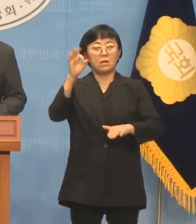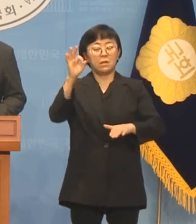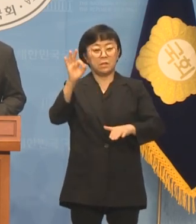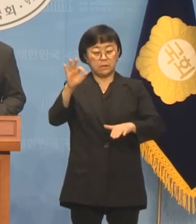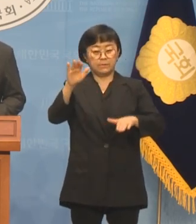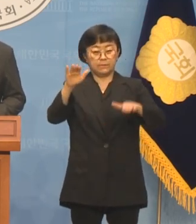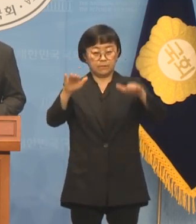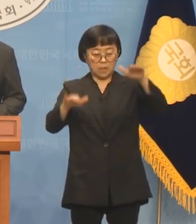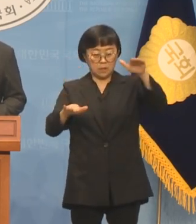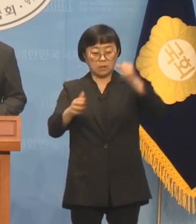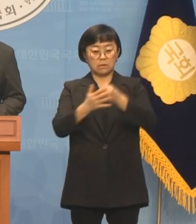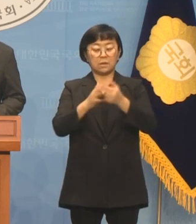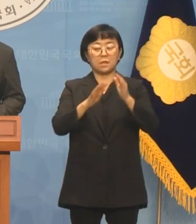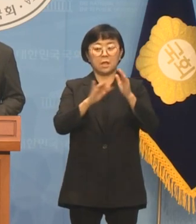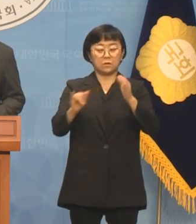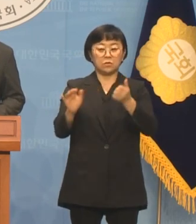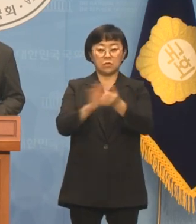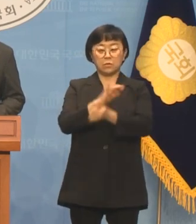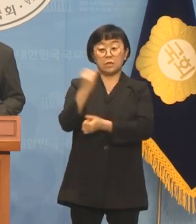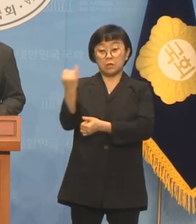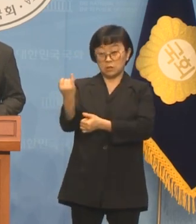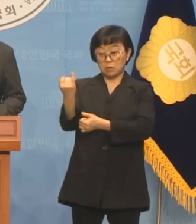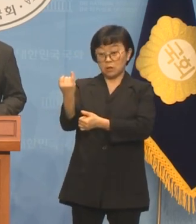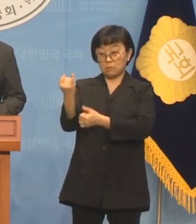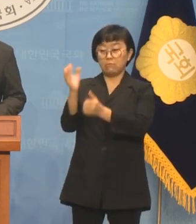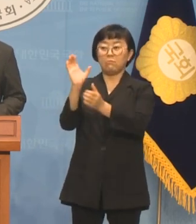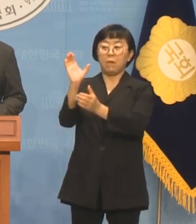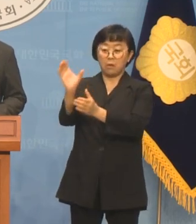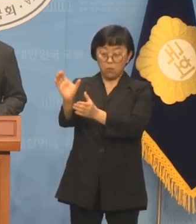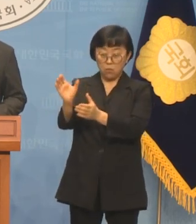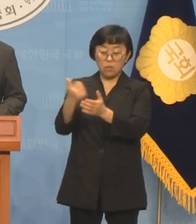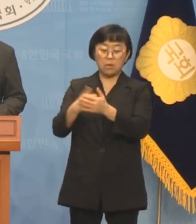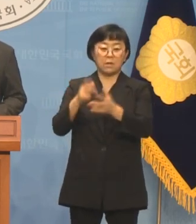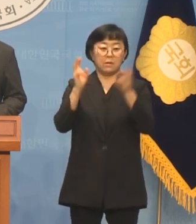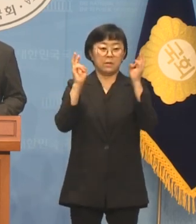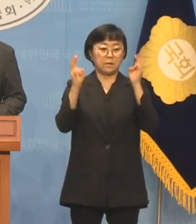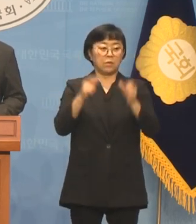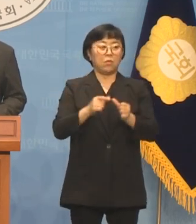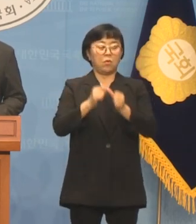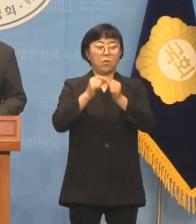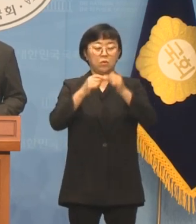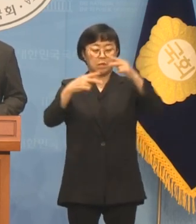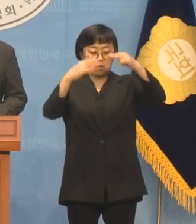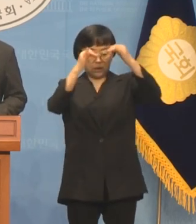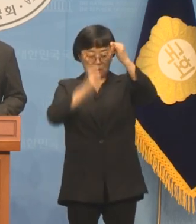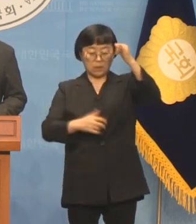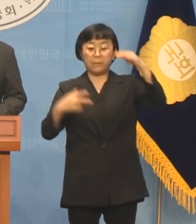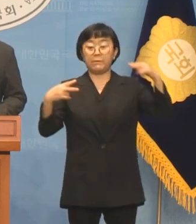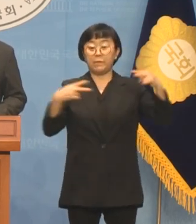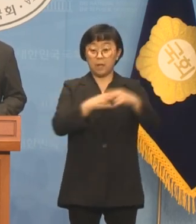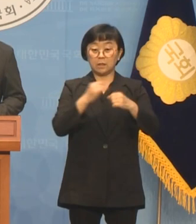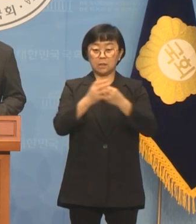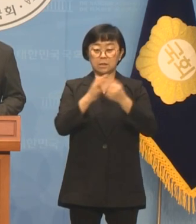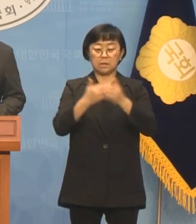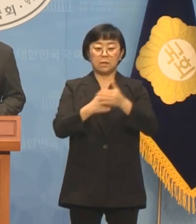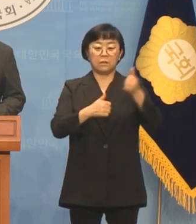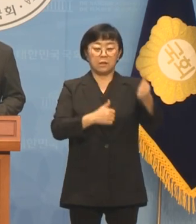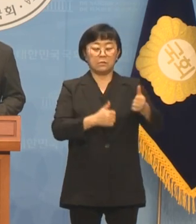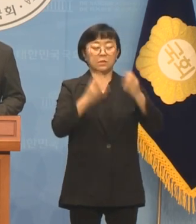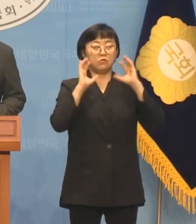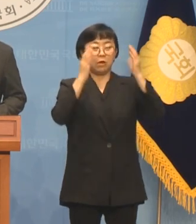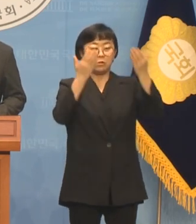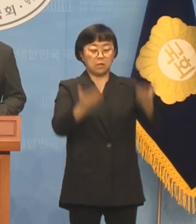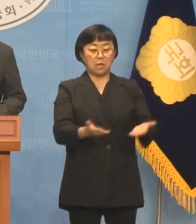대부분 가족 돌봄은 여성 노동으로 채워지고 이는 직장에서 고용 단절로 이어집니다. 남성 육아 휴직 제도의